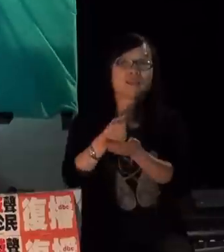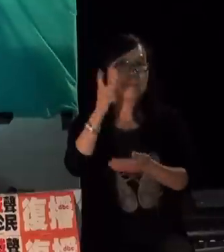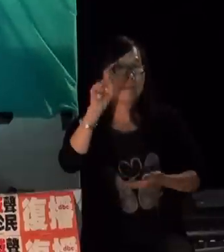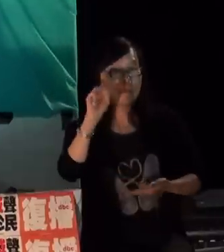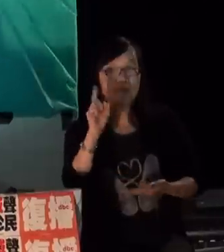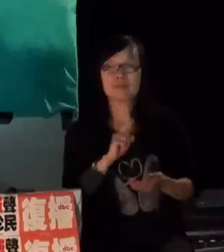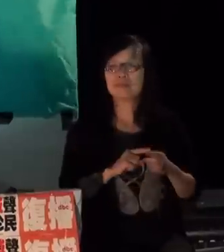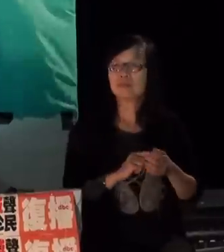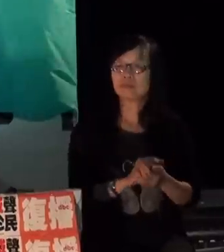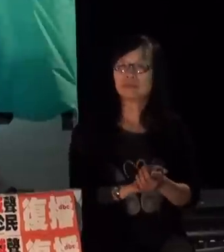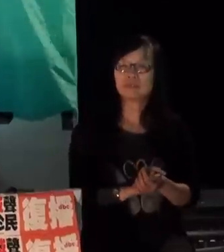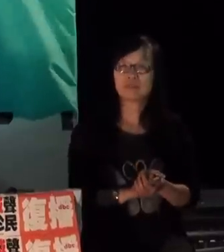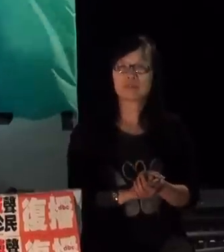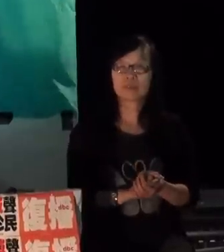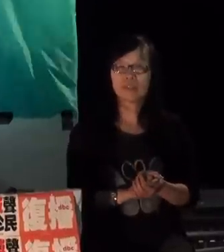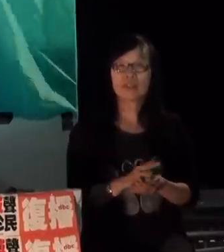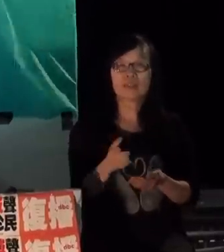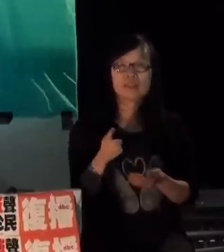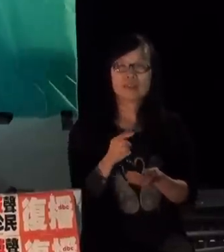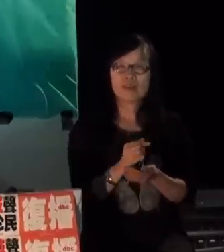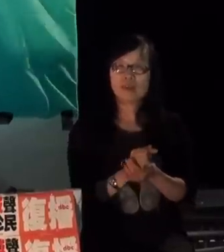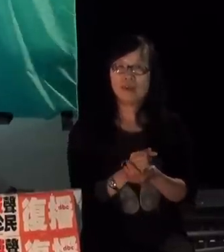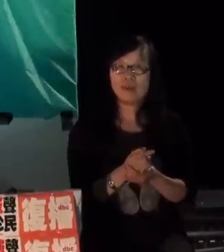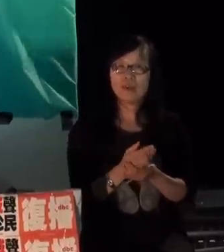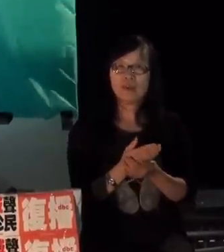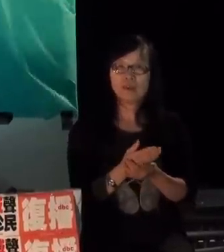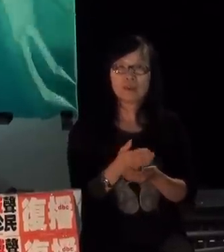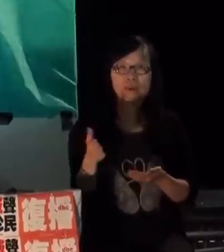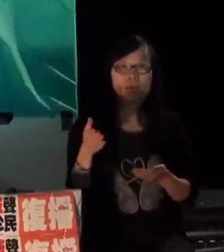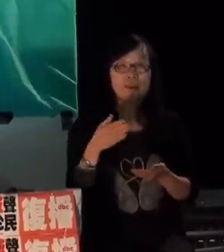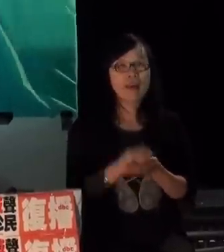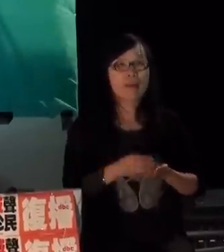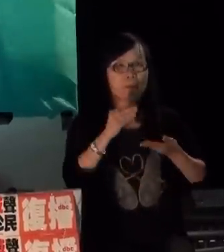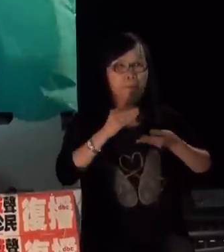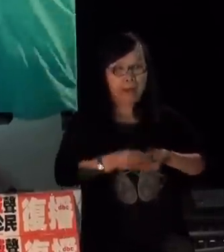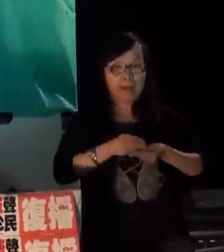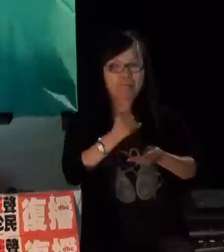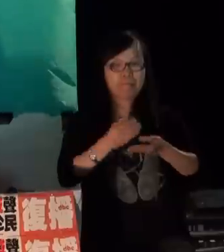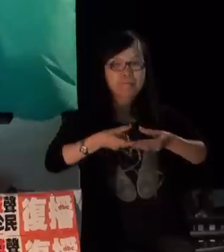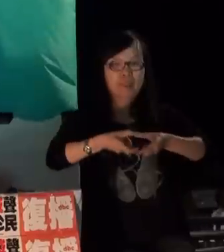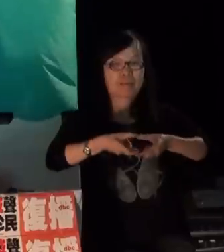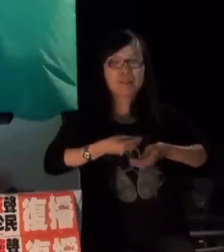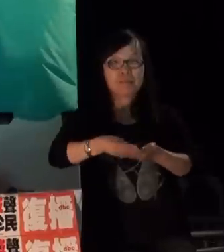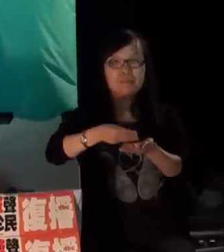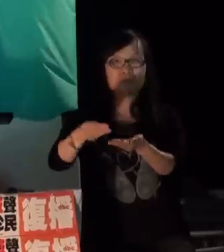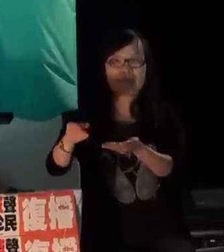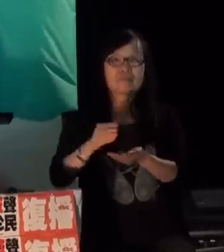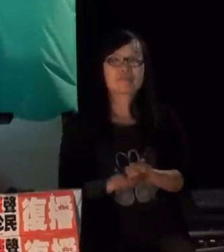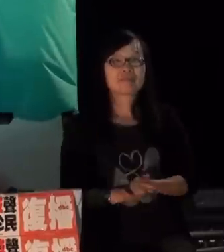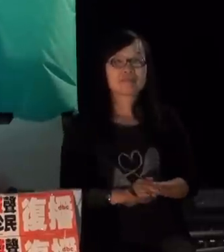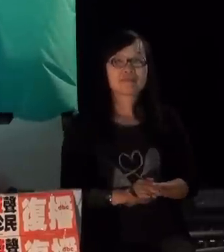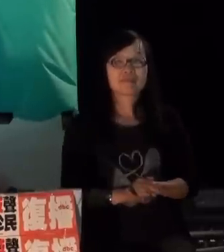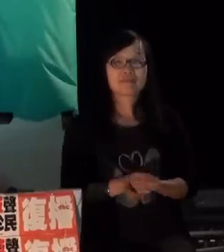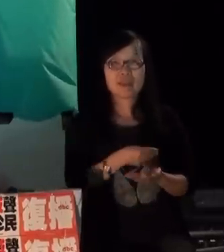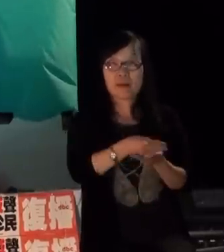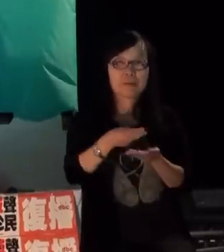係嘛？佢派緊曲，佢係大支嘢啊，攞張卡片出嚟， 係 蘇卡片， 請個菲傭啫，唔使搞。 所以佢整蘇